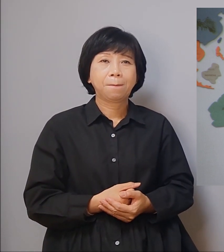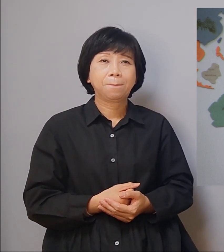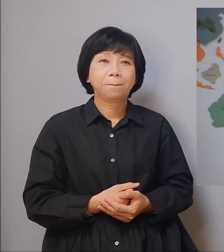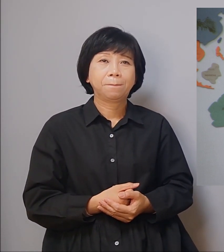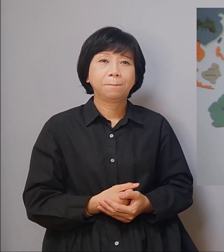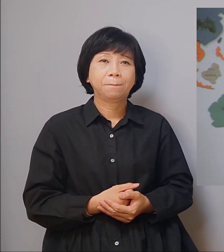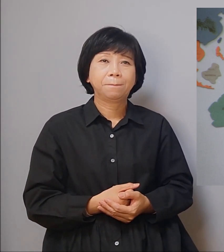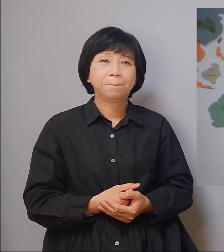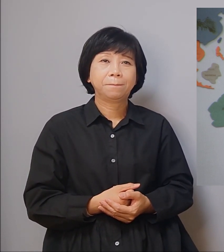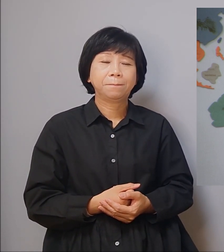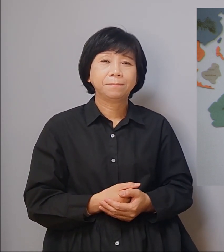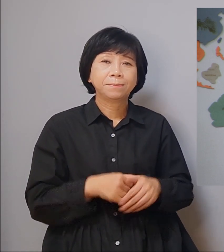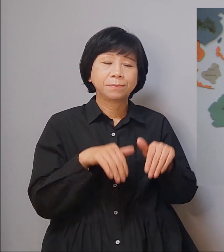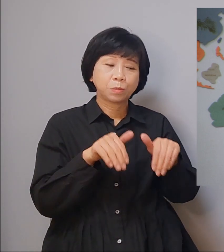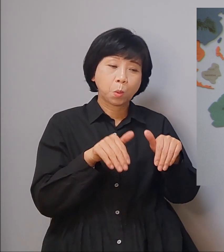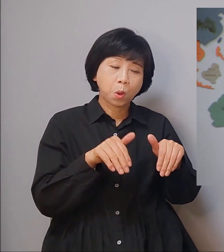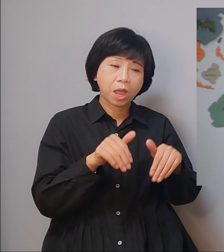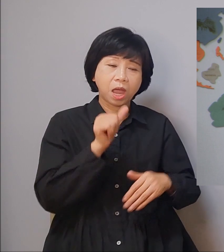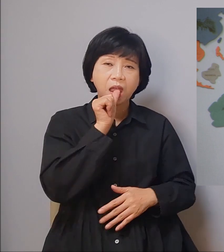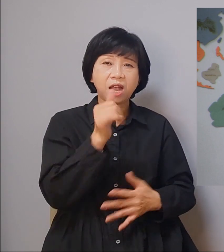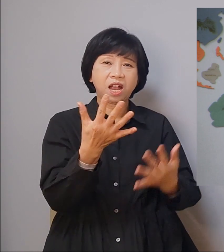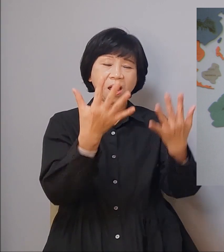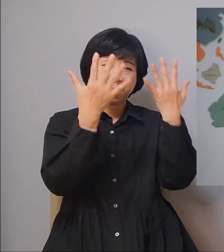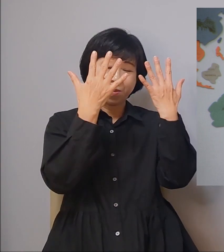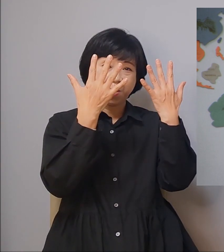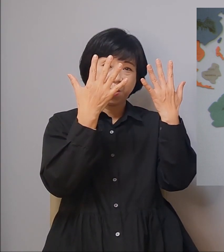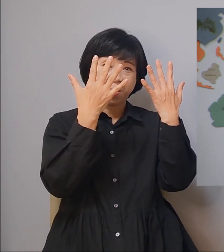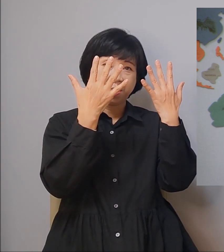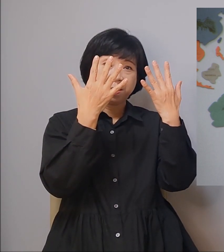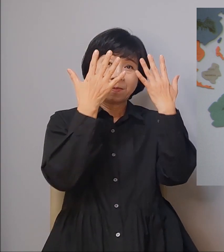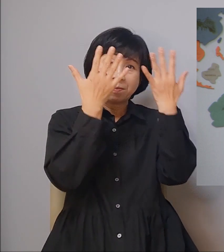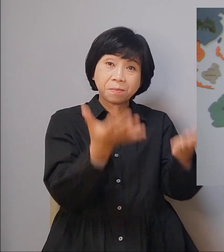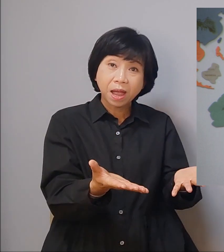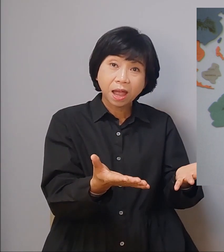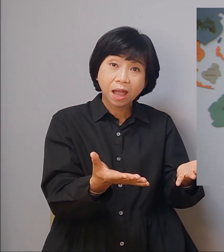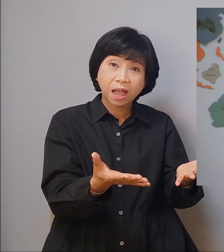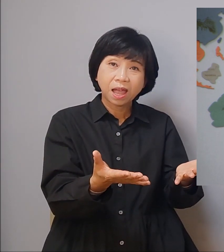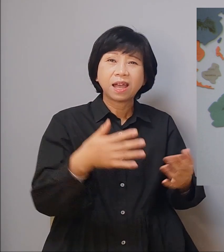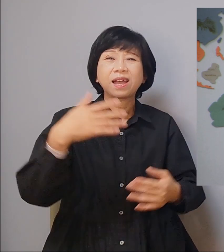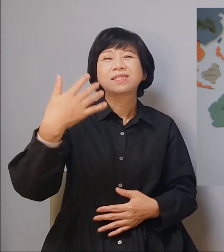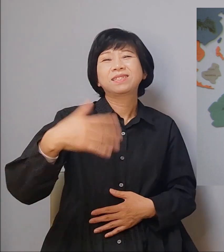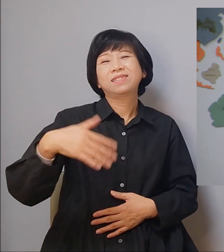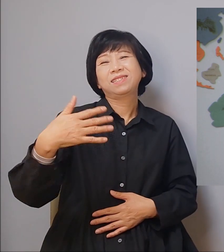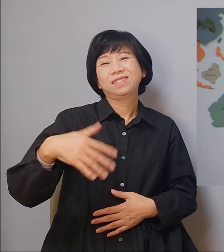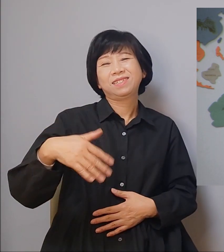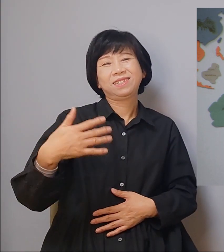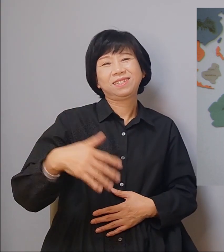그 노예에서, 그 감옥 안에서 벗어날 때는 아닌 거예요.